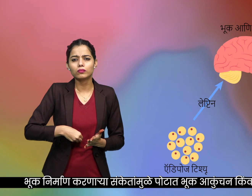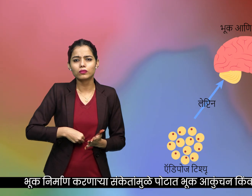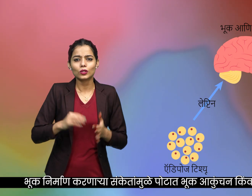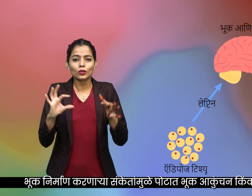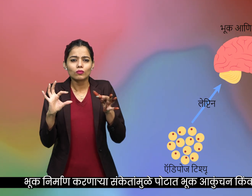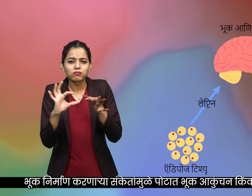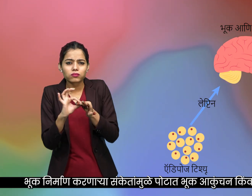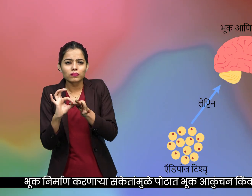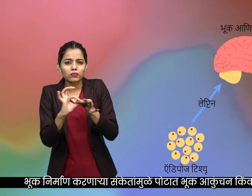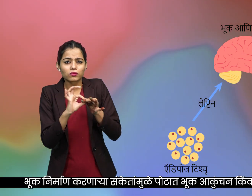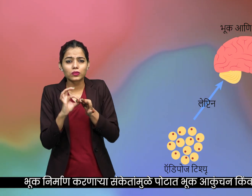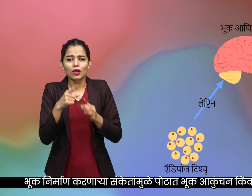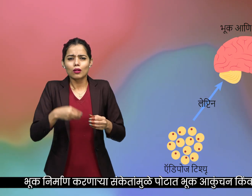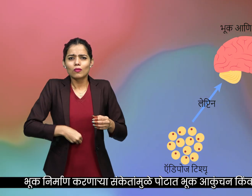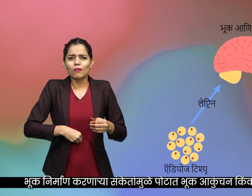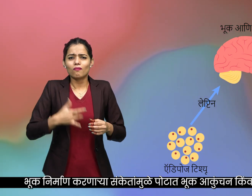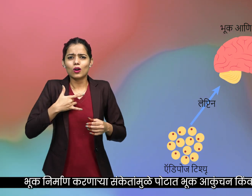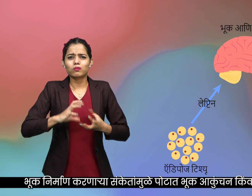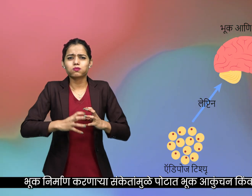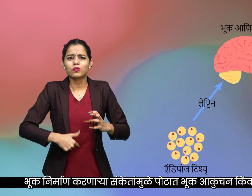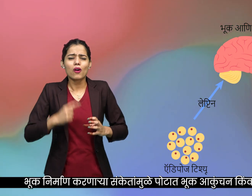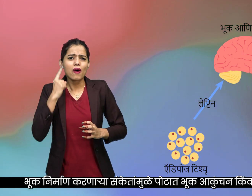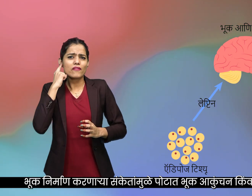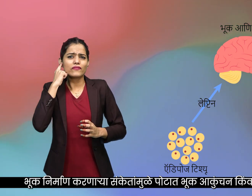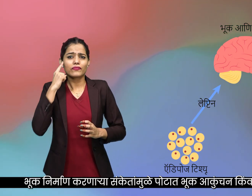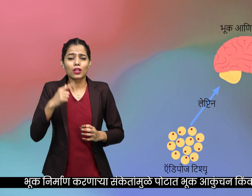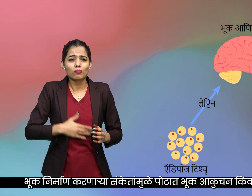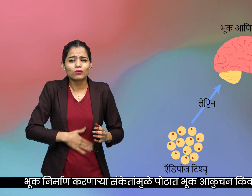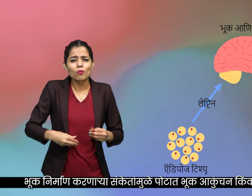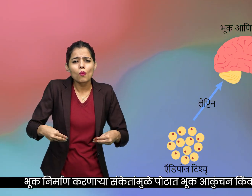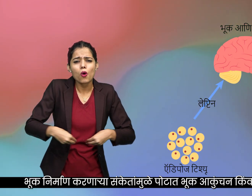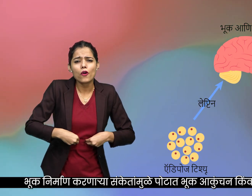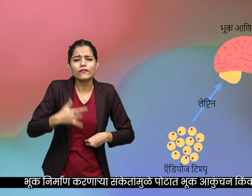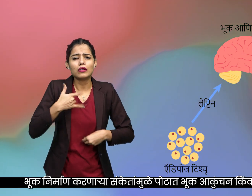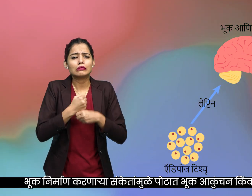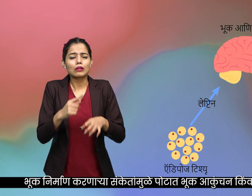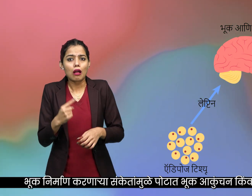भूक निर्माण करणाऱ्या संकेतांमुळे पोटात भूक आकुंचन किंवा भुकेची वेदना सुरू होते.